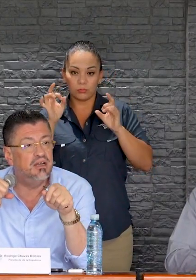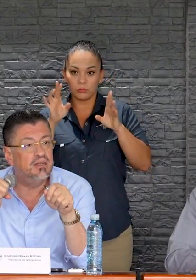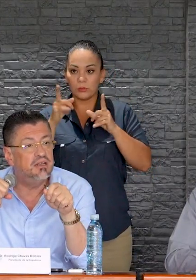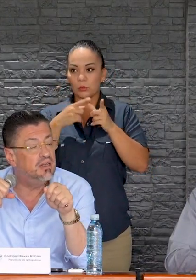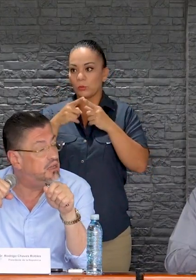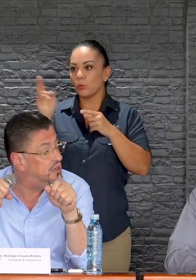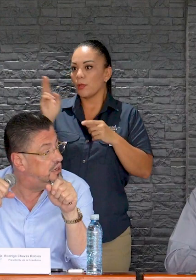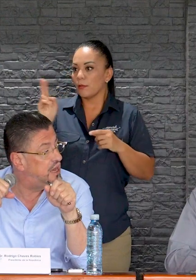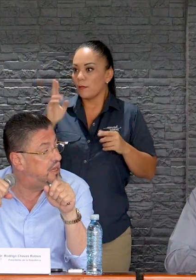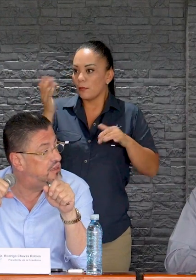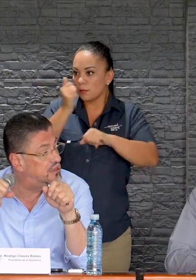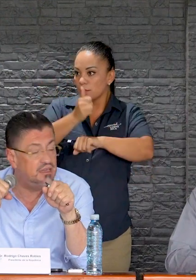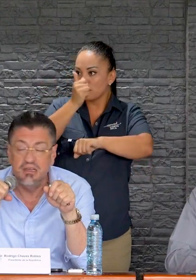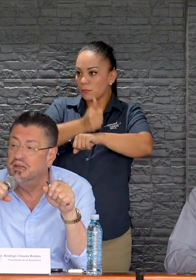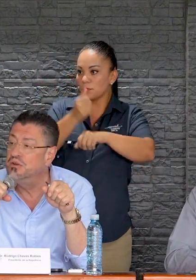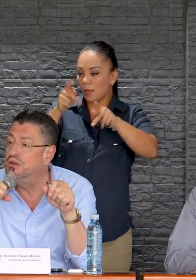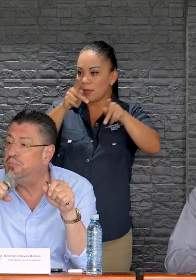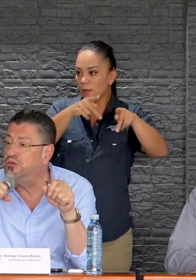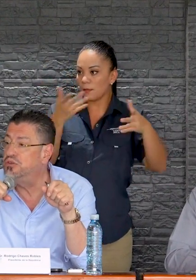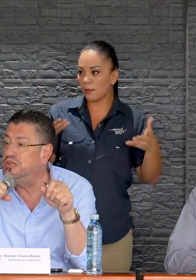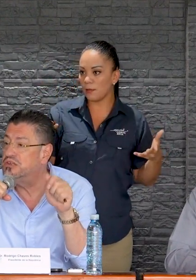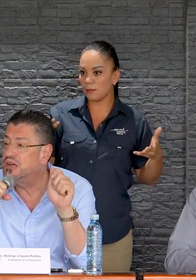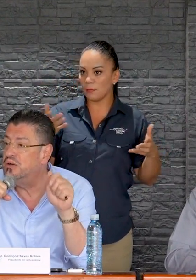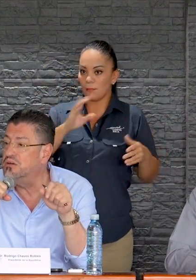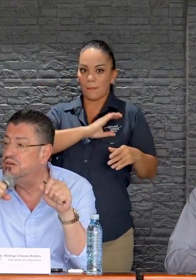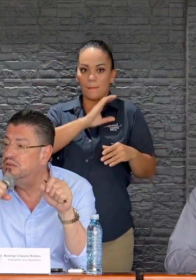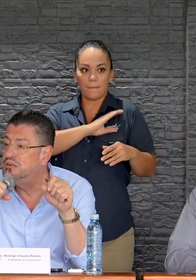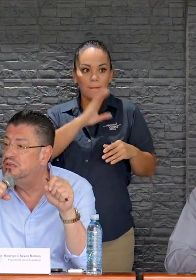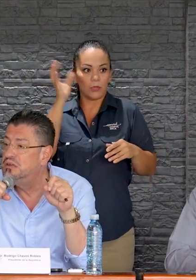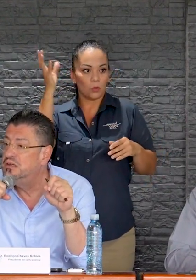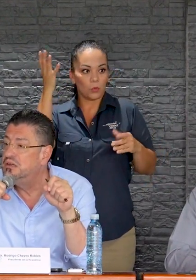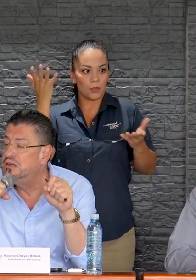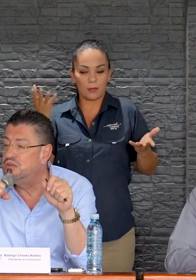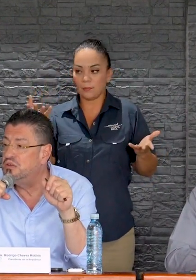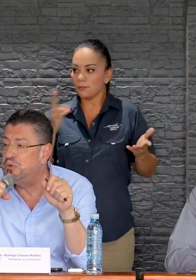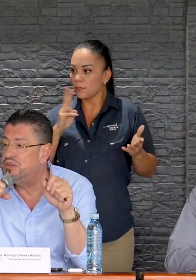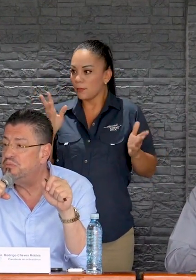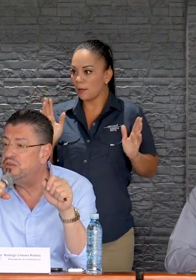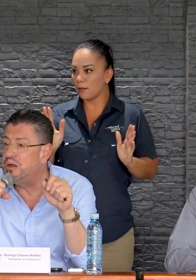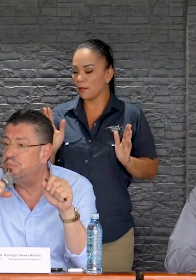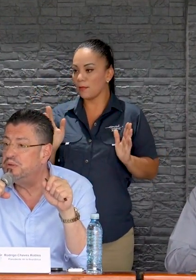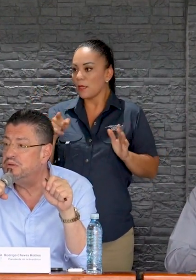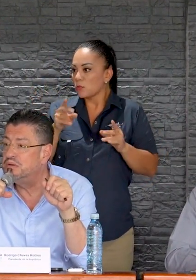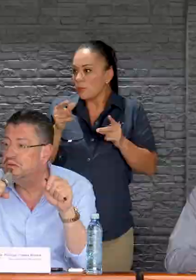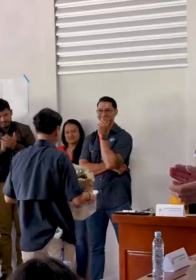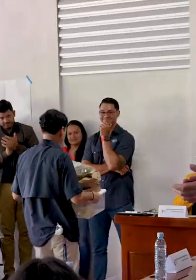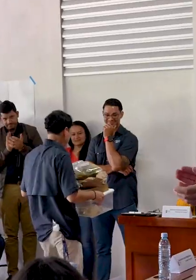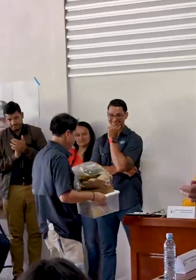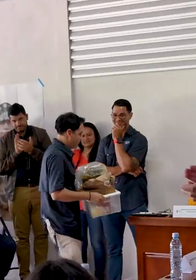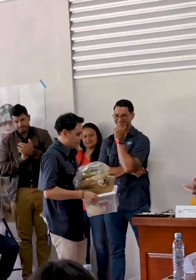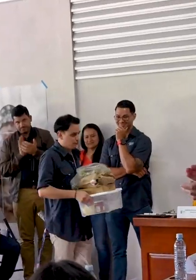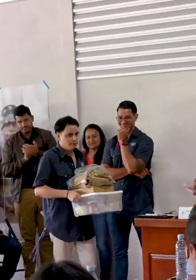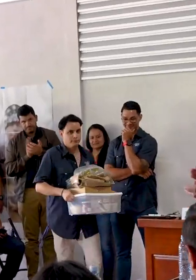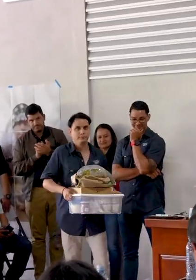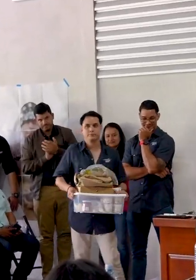poner la gente y una patrulla y se acabó. Y eso se puede hacer más rápido.